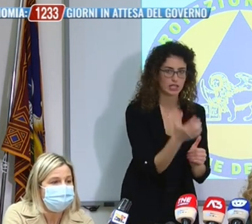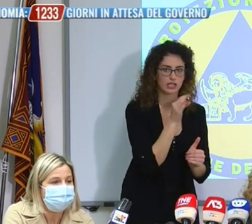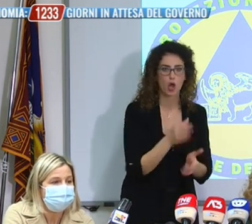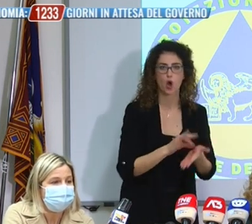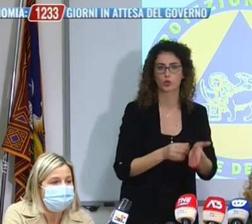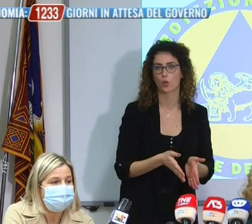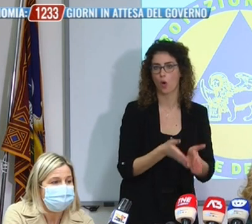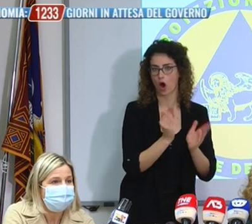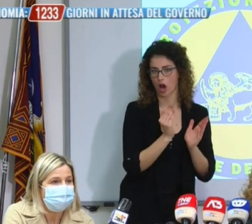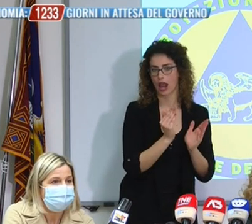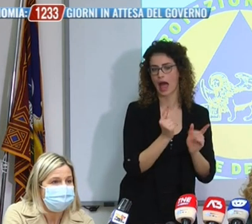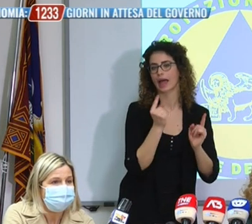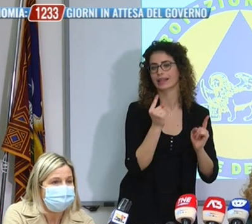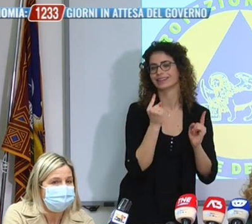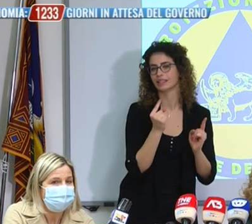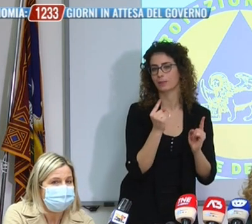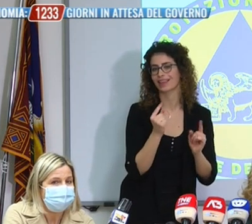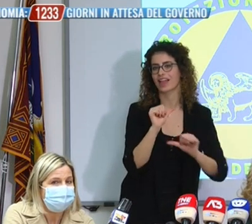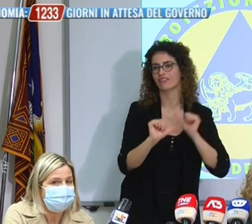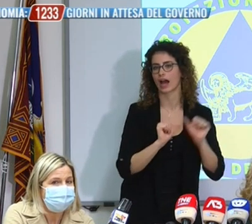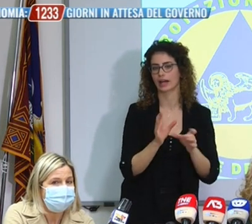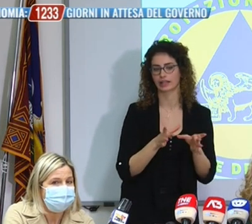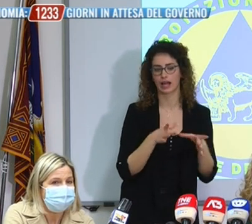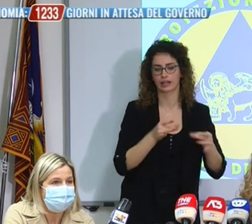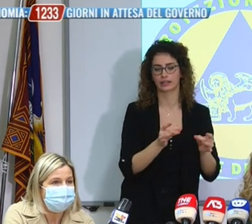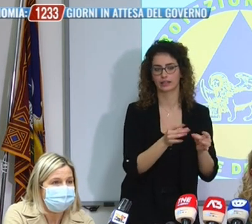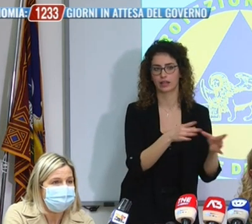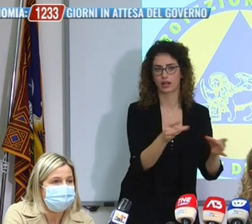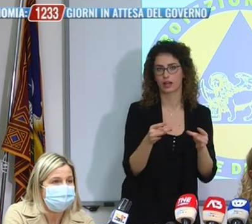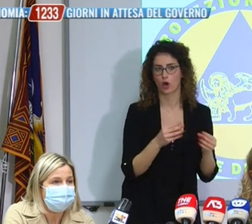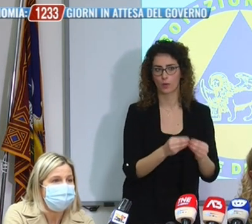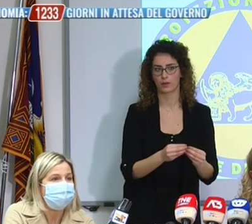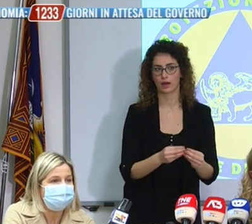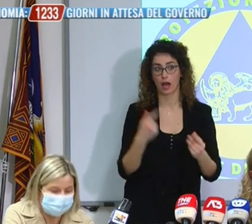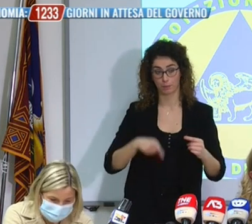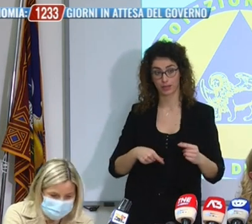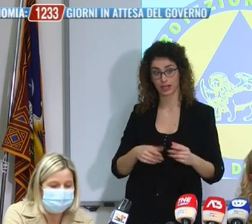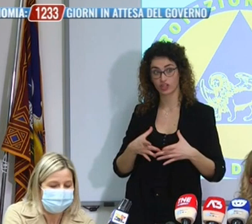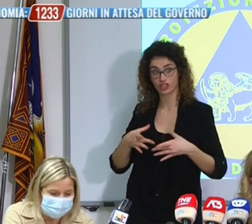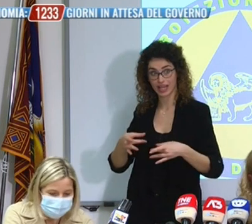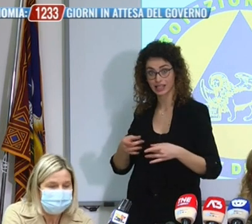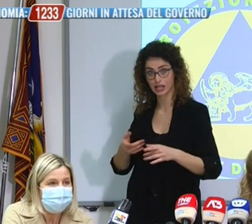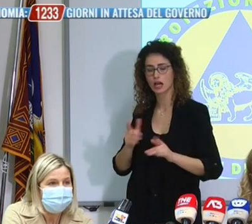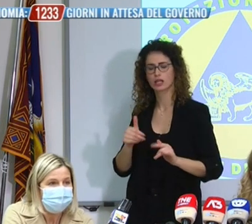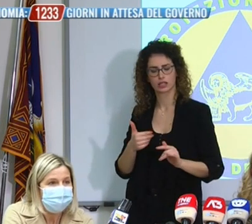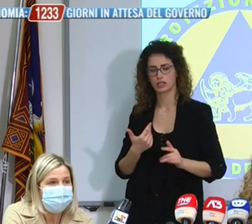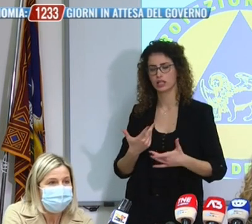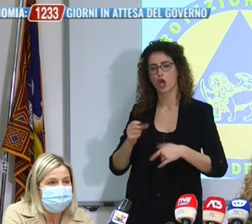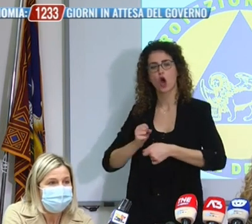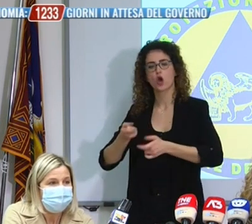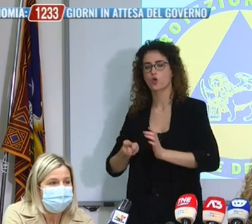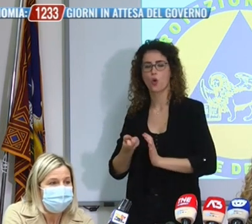istituto, dipende dalla diffusione della variante in quel contesto. Anche se l'incidenza non è. Anche indipendentemente